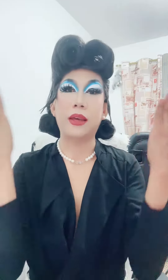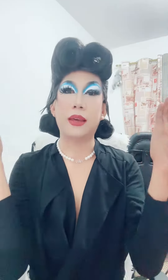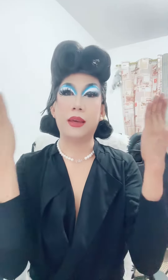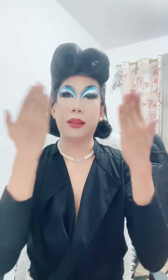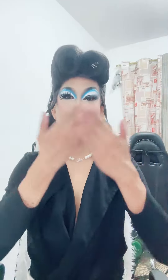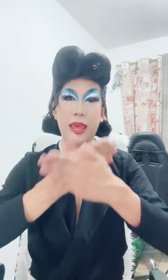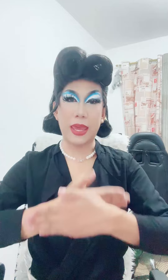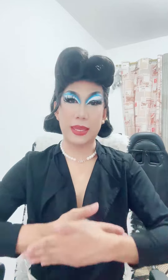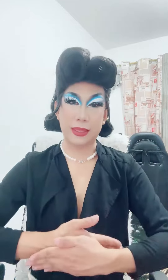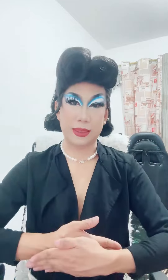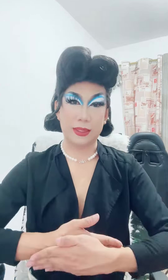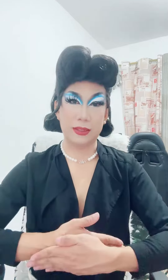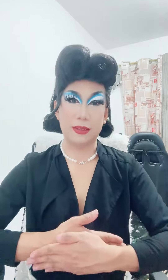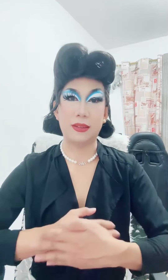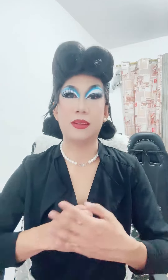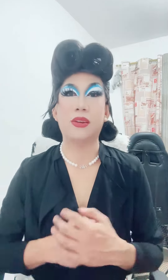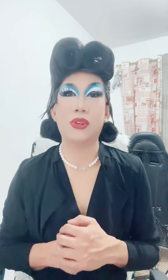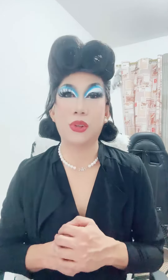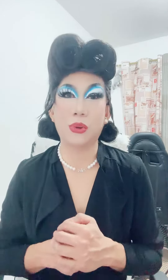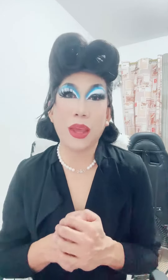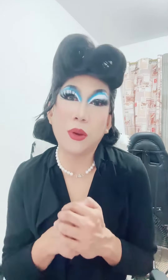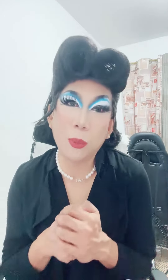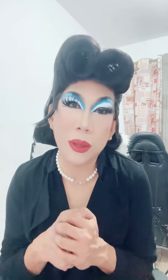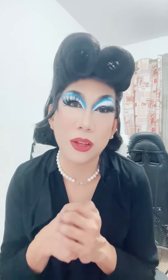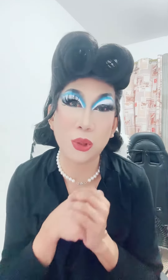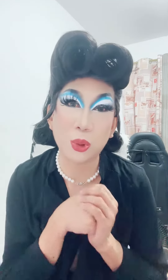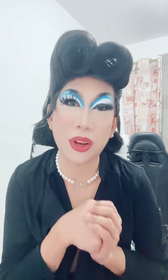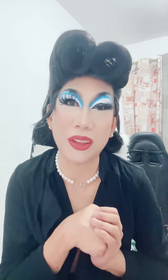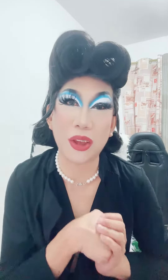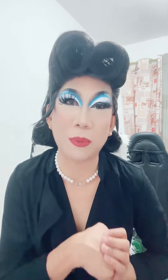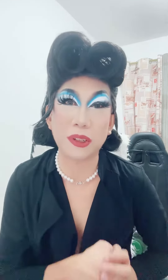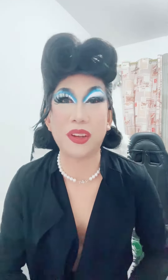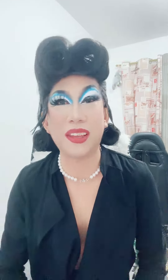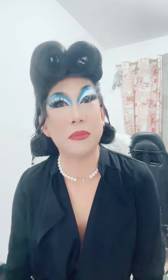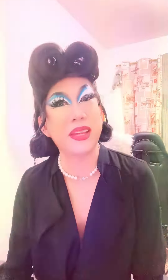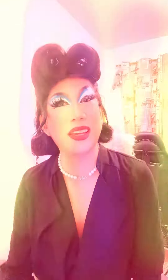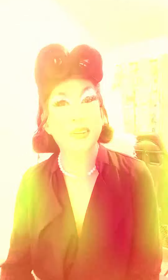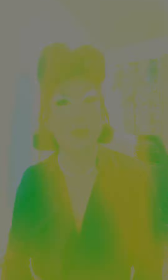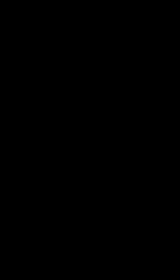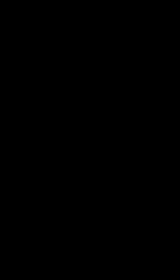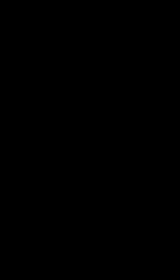night. So, I hope may natutunan kayo for today's video.